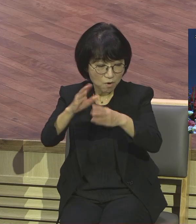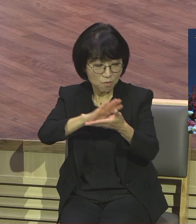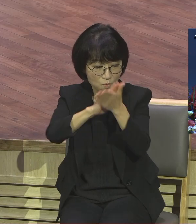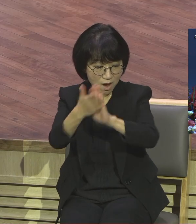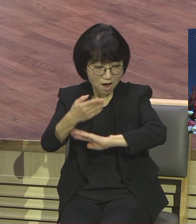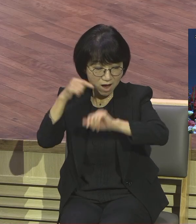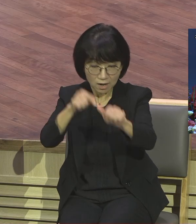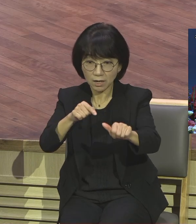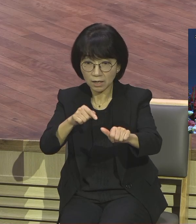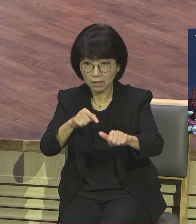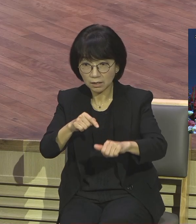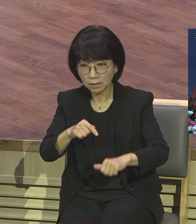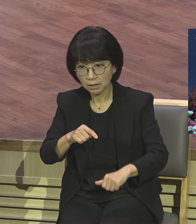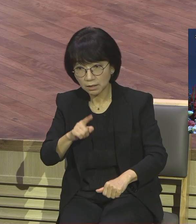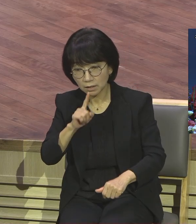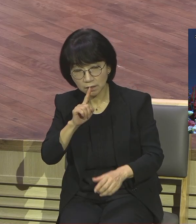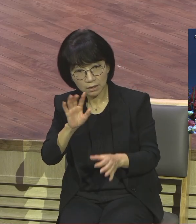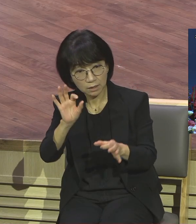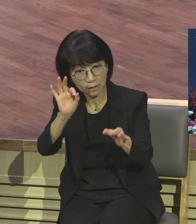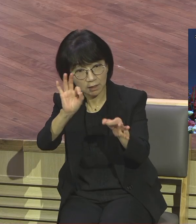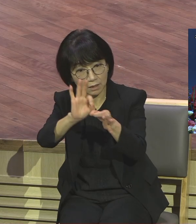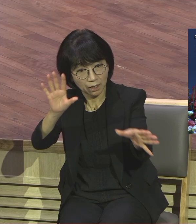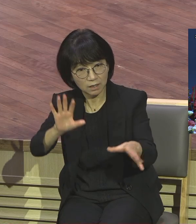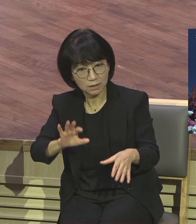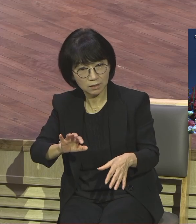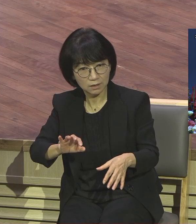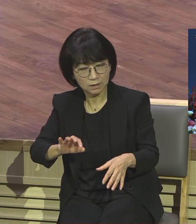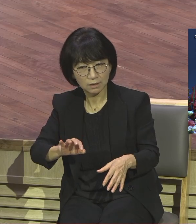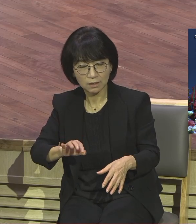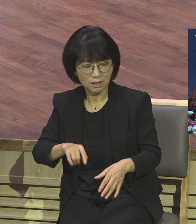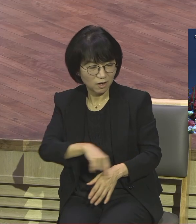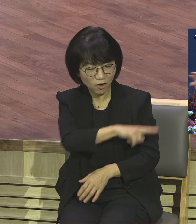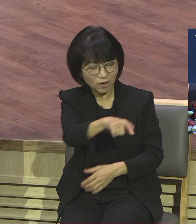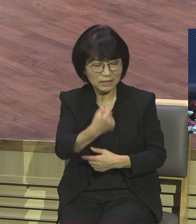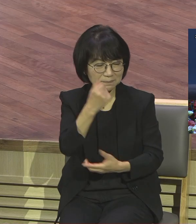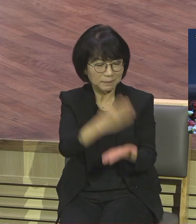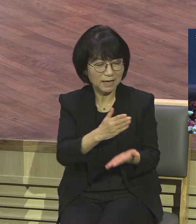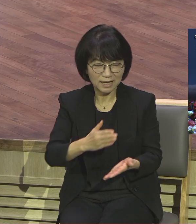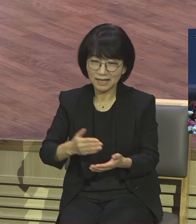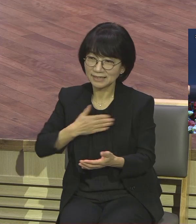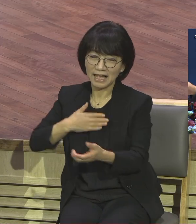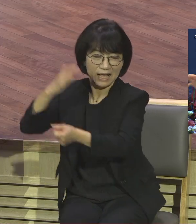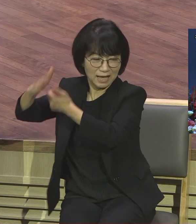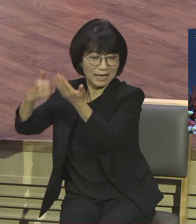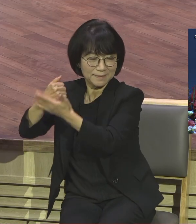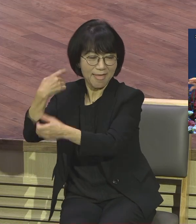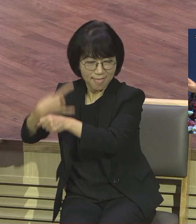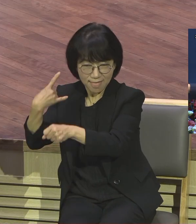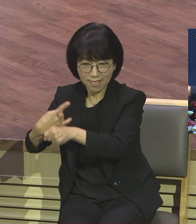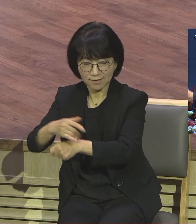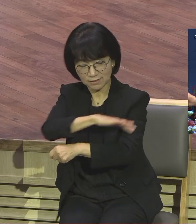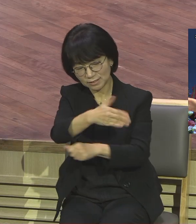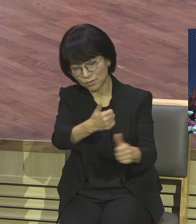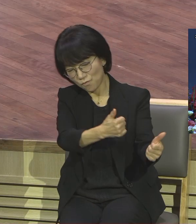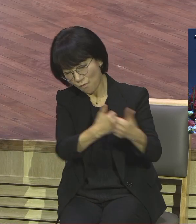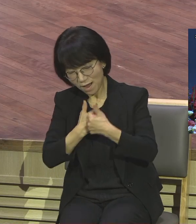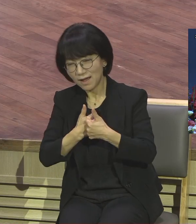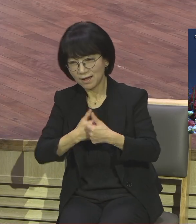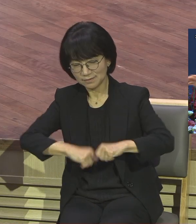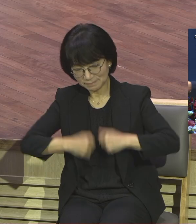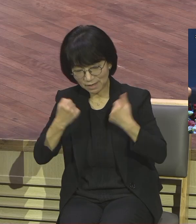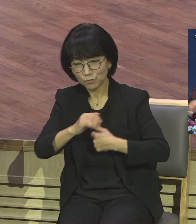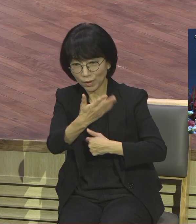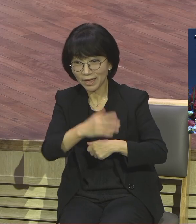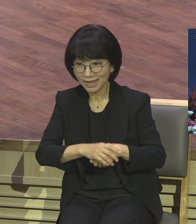뭔 말이냐고요. 내가 합니까? 하나님이 그렇게 하시겠다는 것입니다. 내 따라오기만 하면 돼.